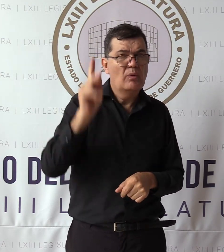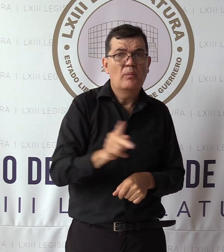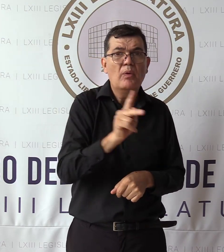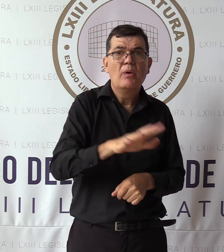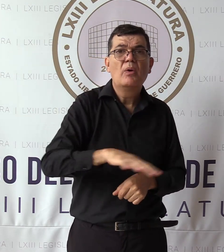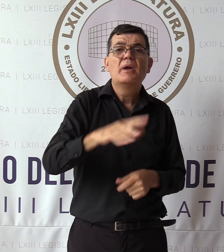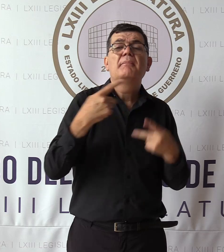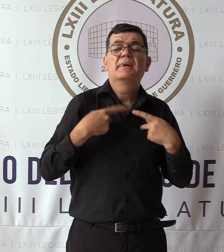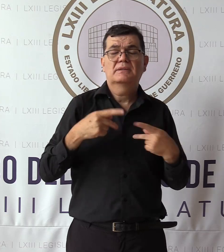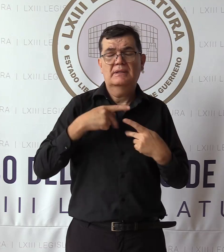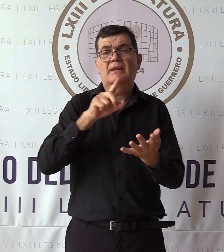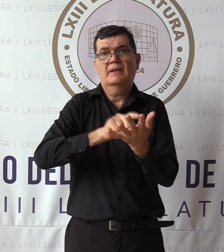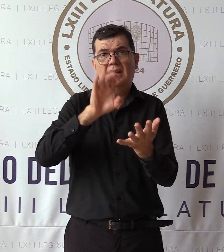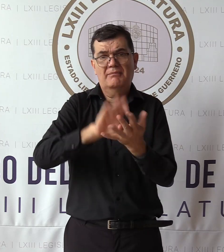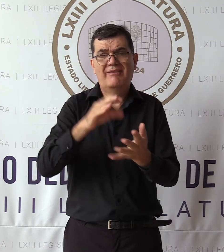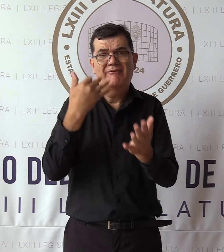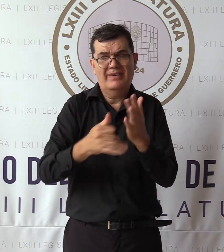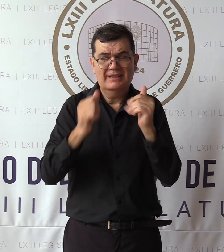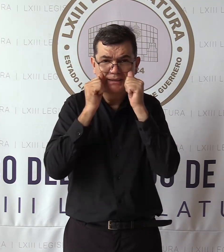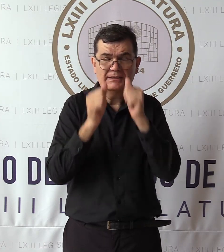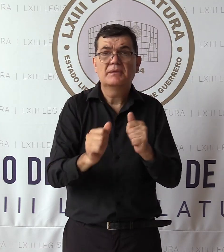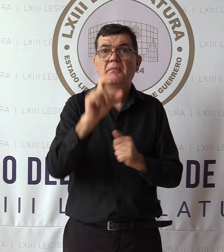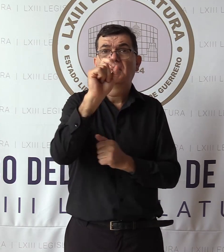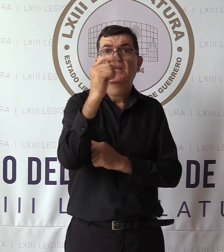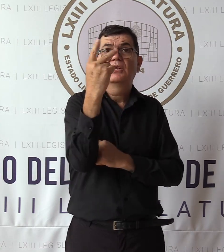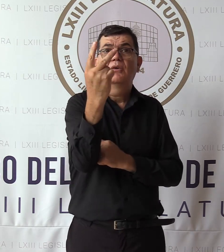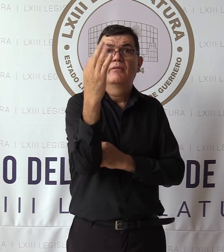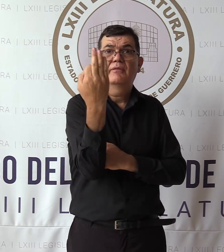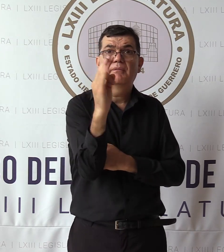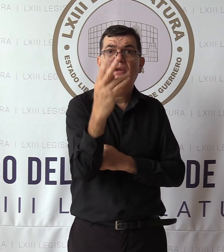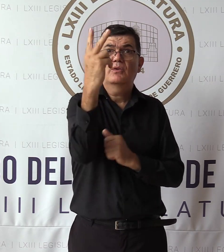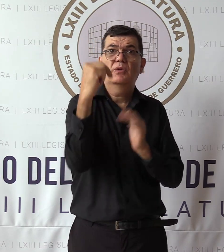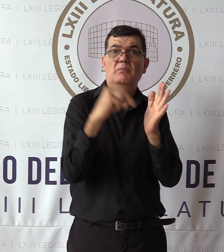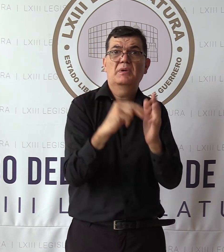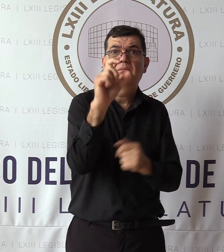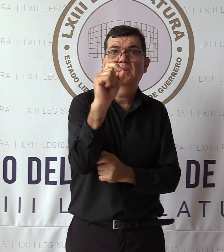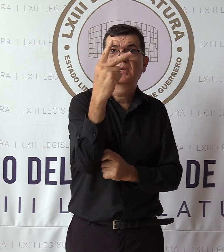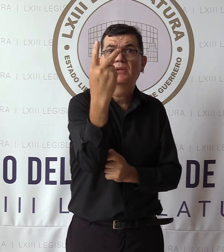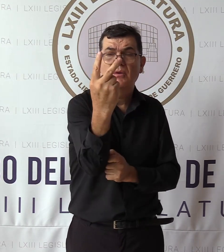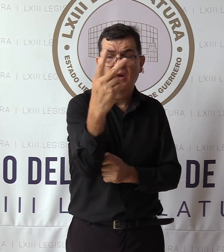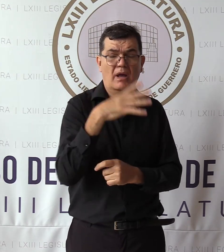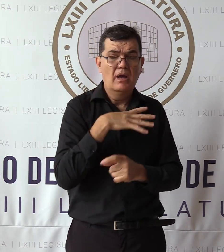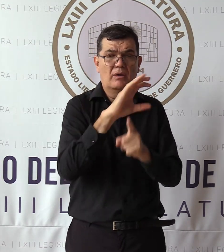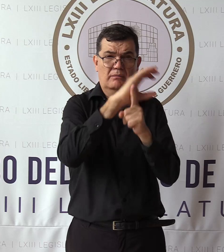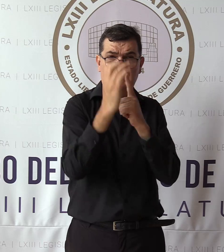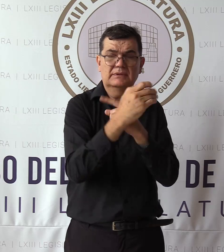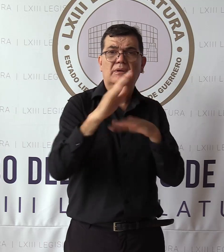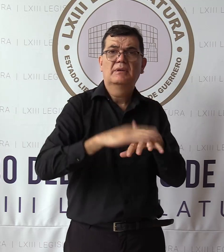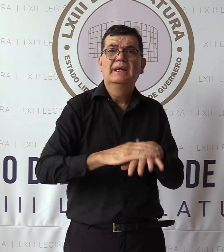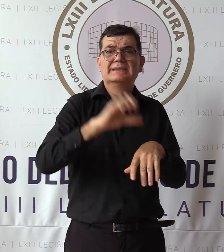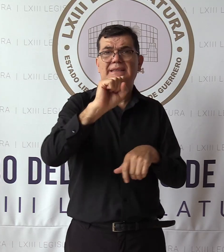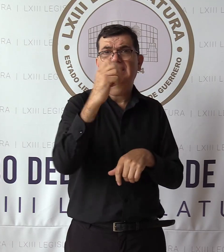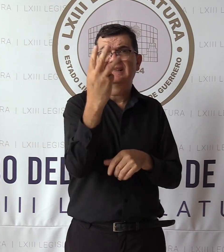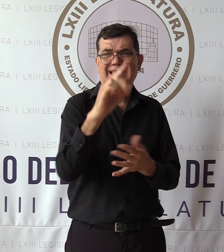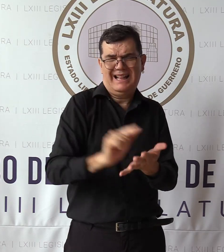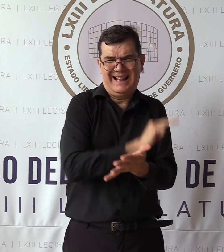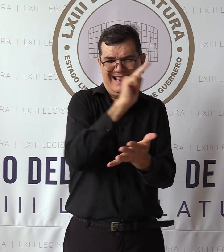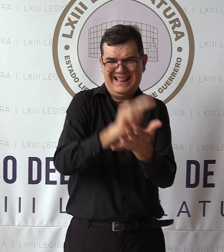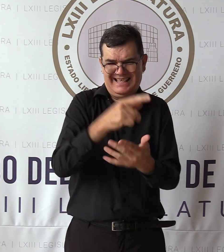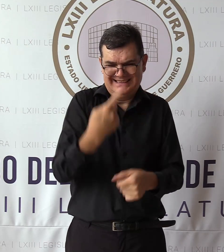con discapacidad. El 22 de febrero de 2022, la Comisión Permanente de la 63ª Legislatura aprobó el